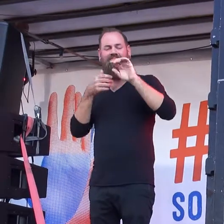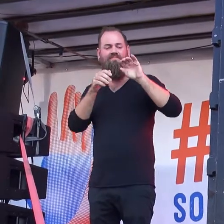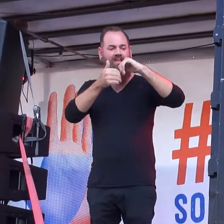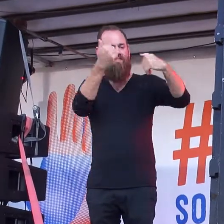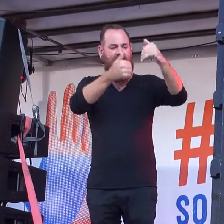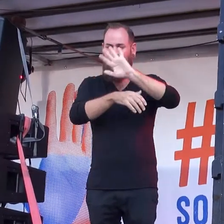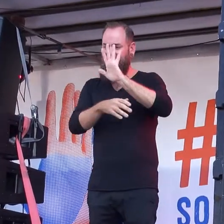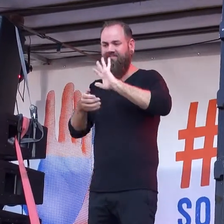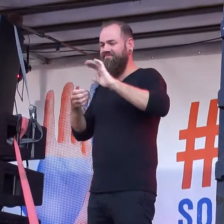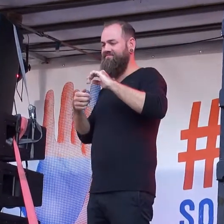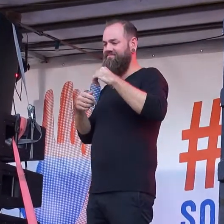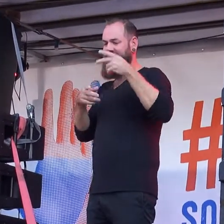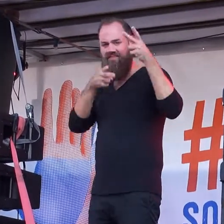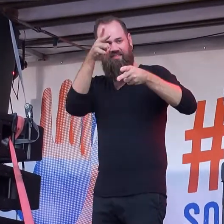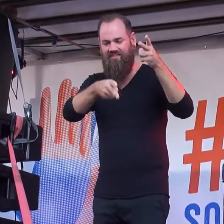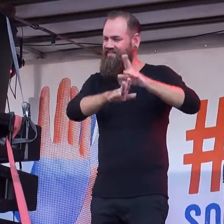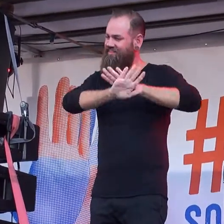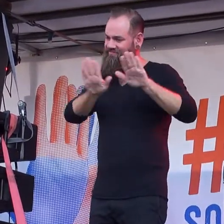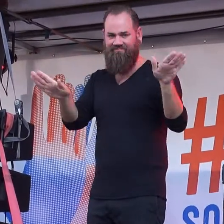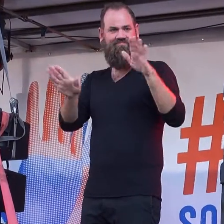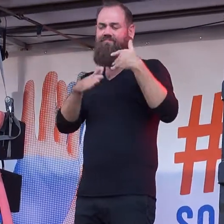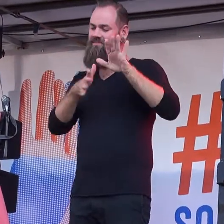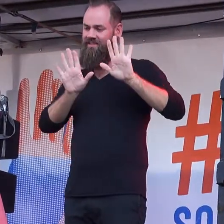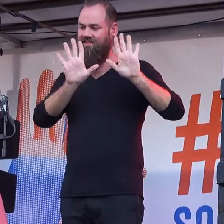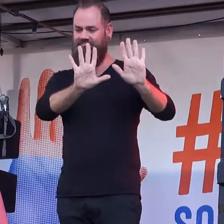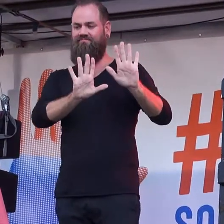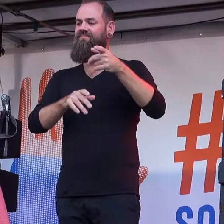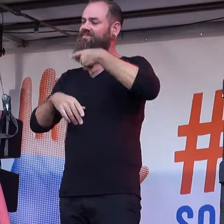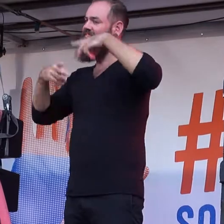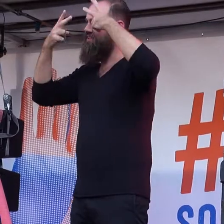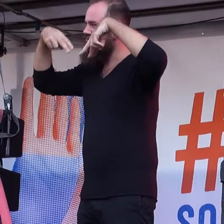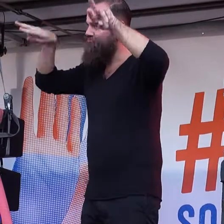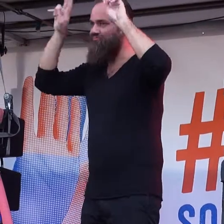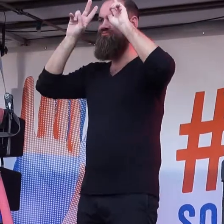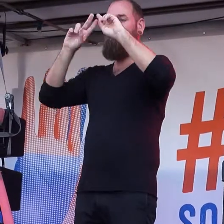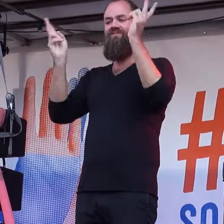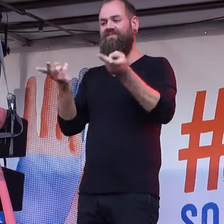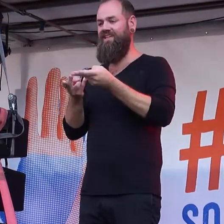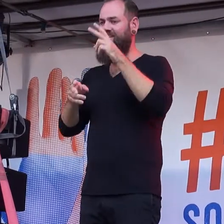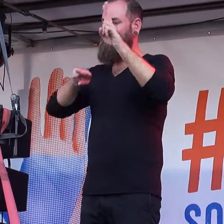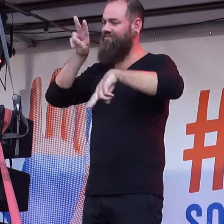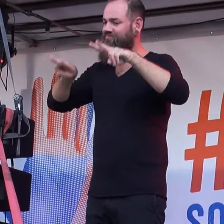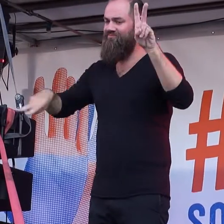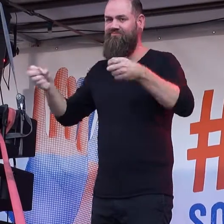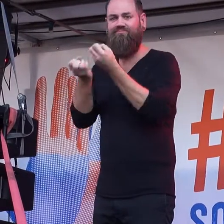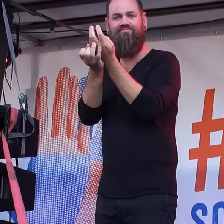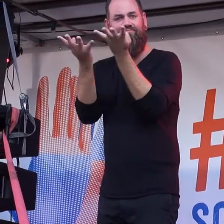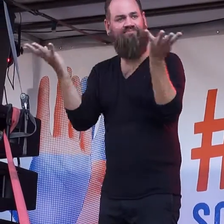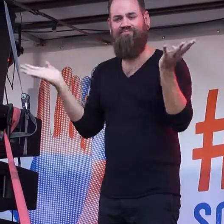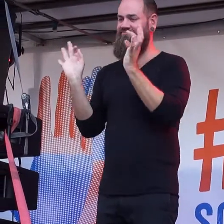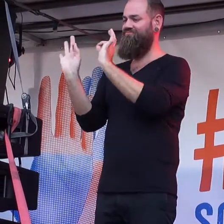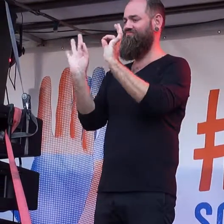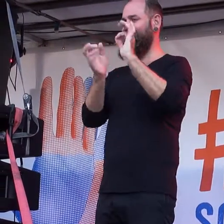damit ein zeichen kleine weltoffene vielfältige solidarische gesellschaft ja ein gesamten bundesgebiet ist die